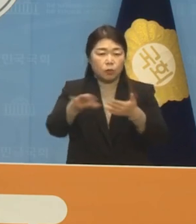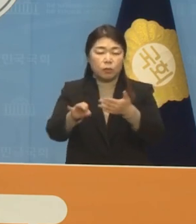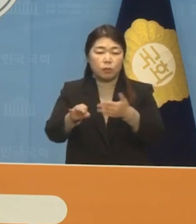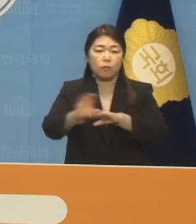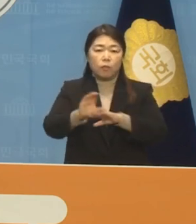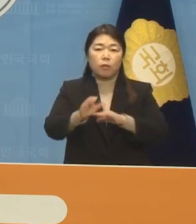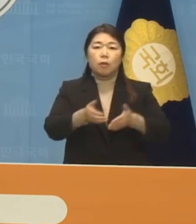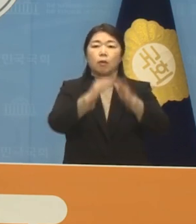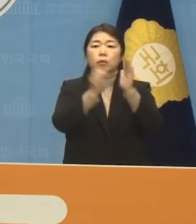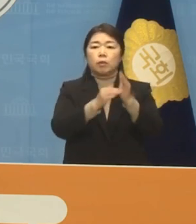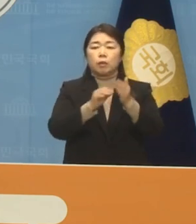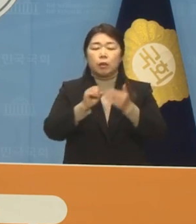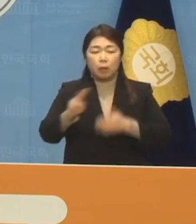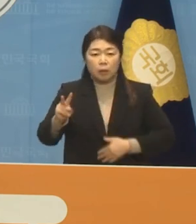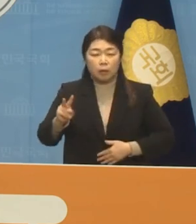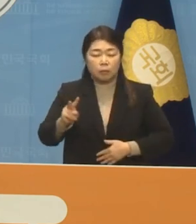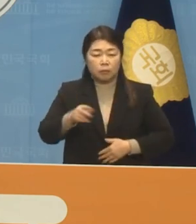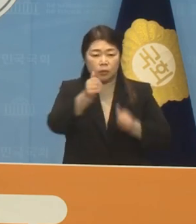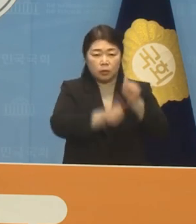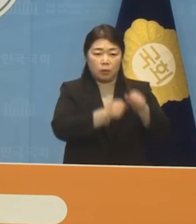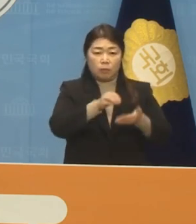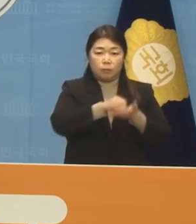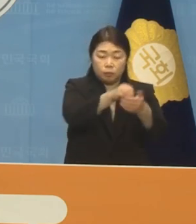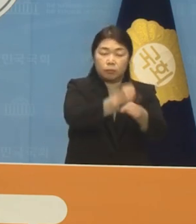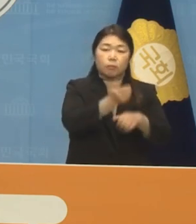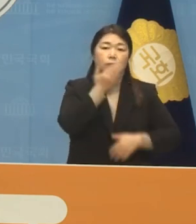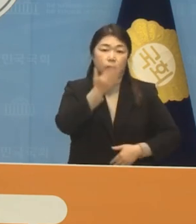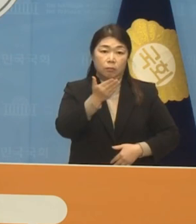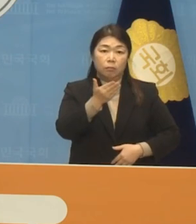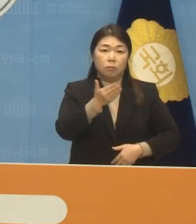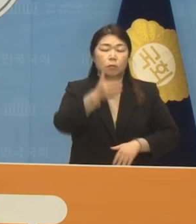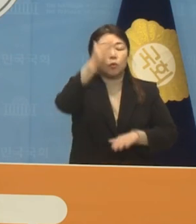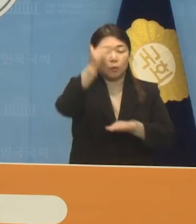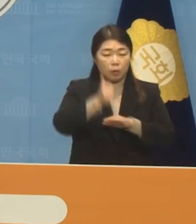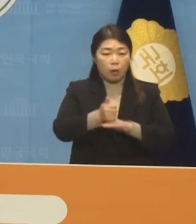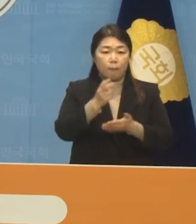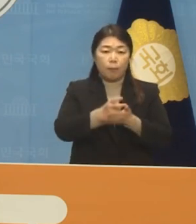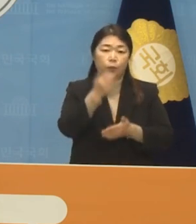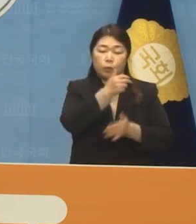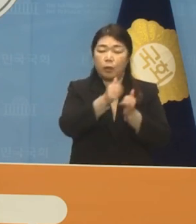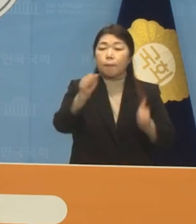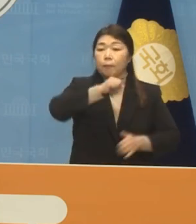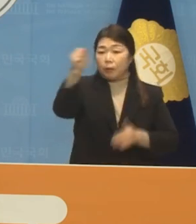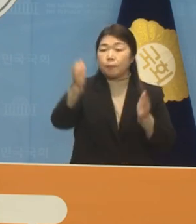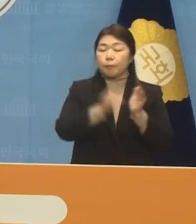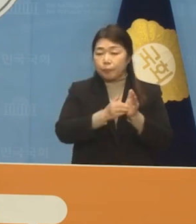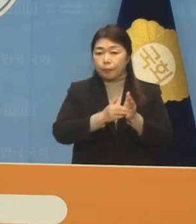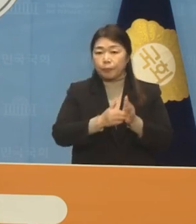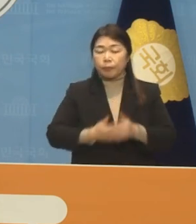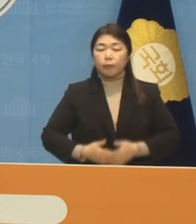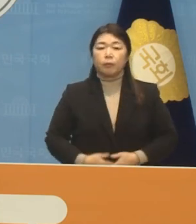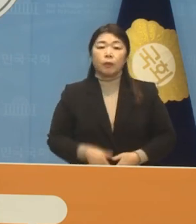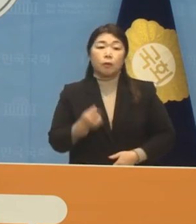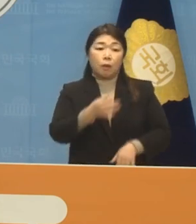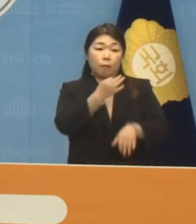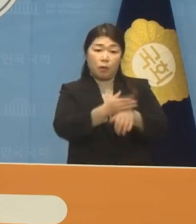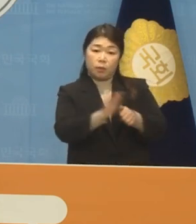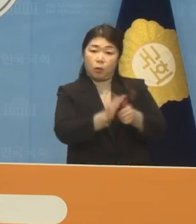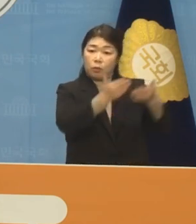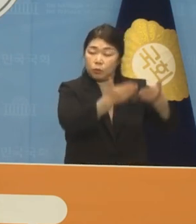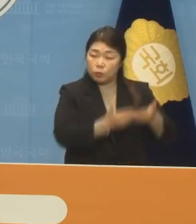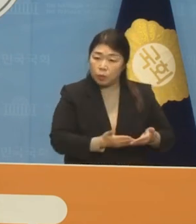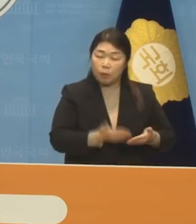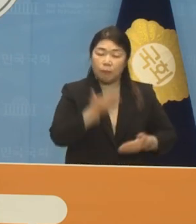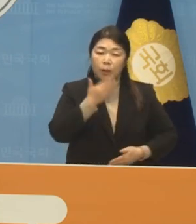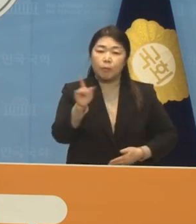시험을 볼 수 있었기 때문에 변호사가 될 수 있었습니다. 이런 편의 제공이 가능했던 것은 장애인 차별